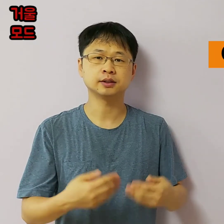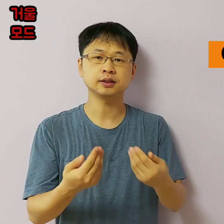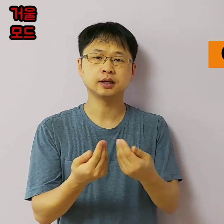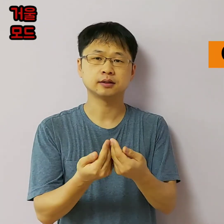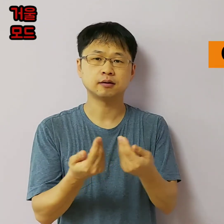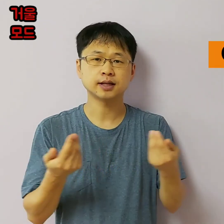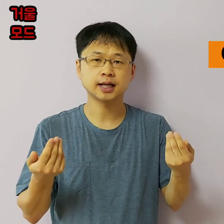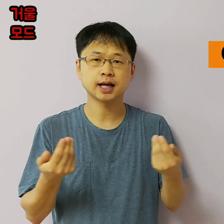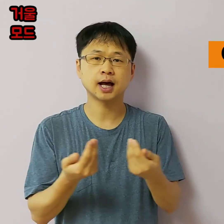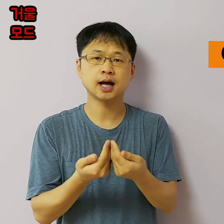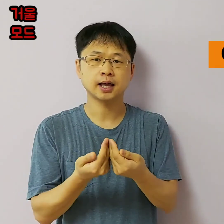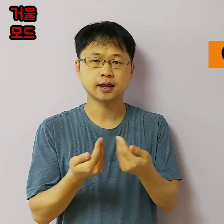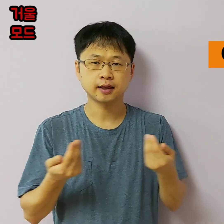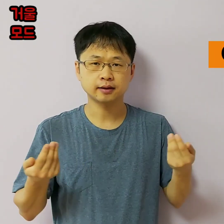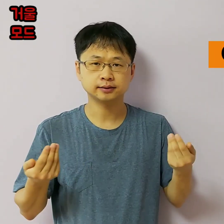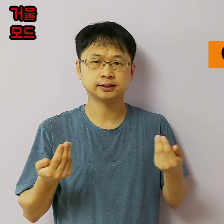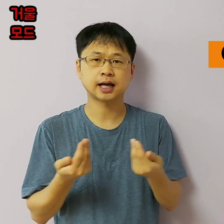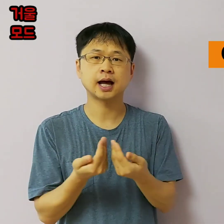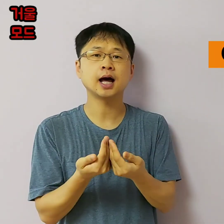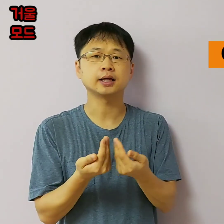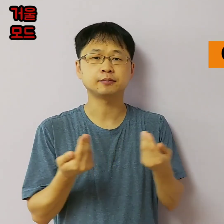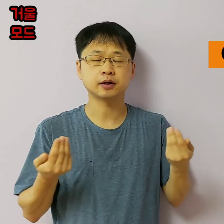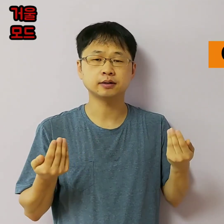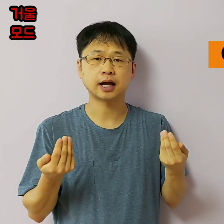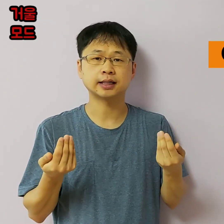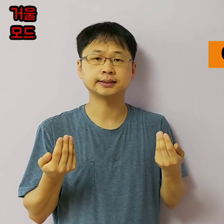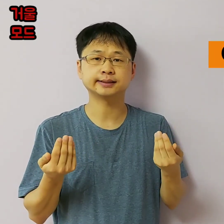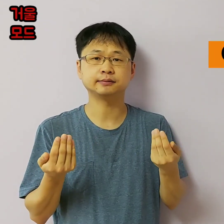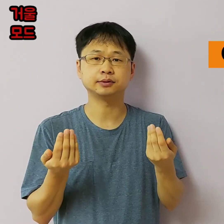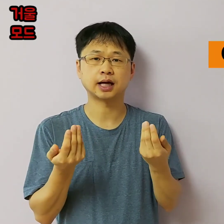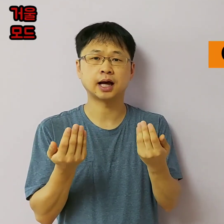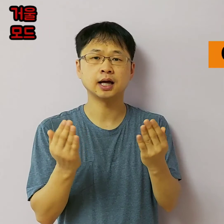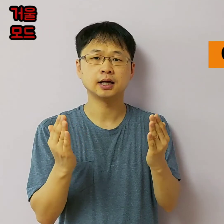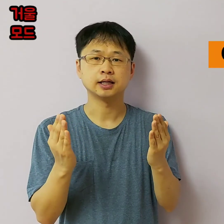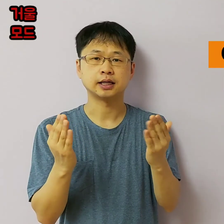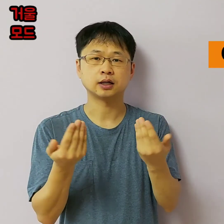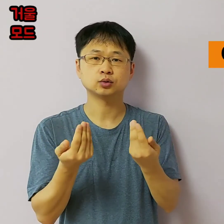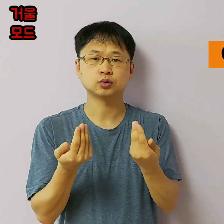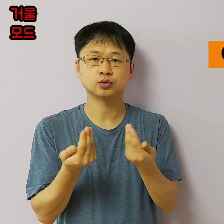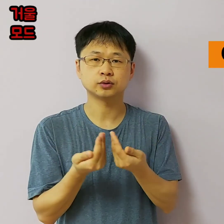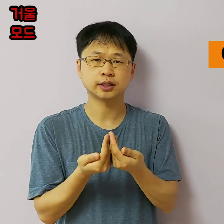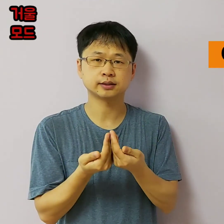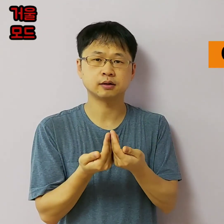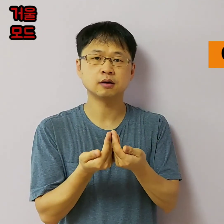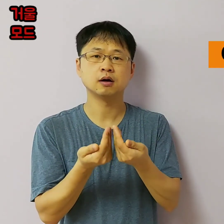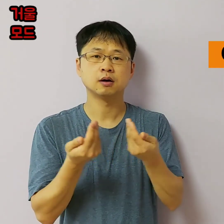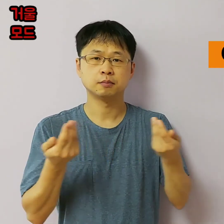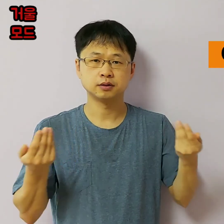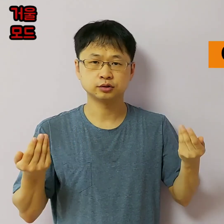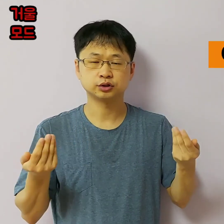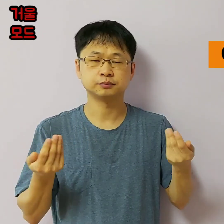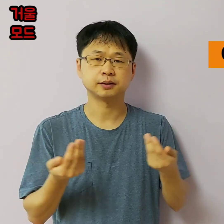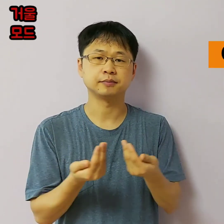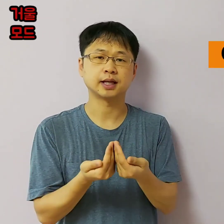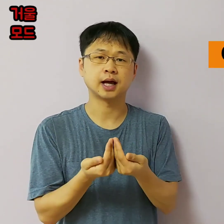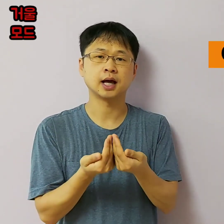이별은 떠나다, 헤어지다, 이별 다 같이 쓰입니다. 양손 손등 대서 벌려주시면 됩니다.